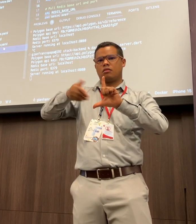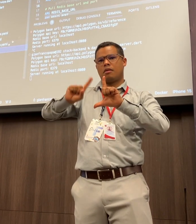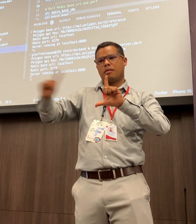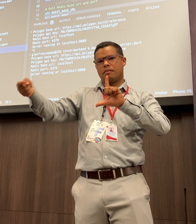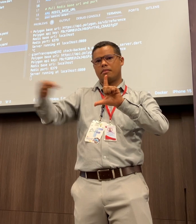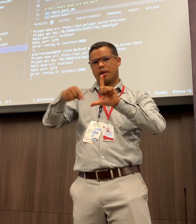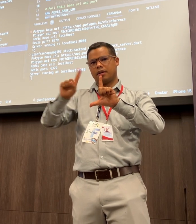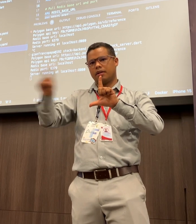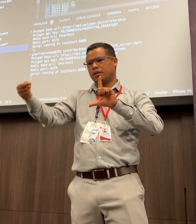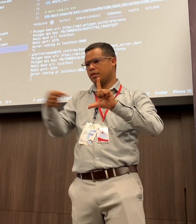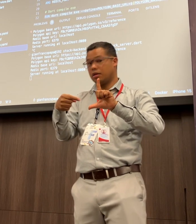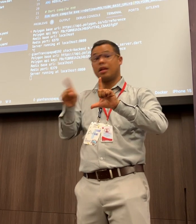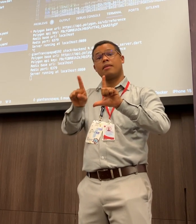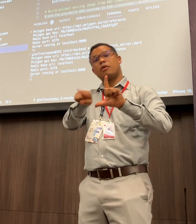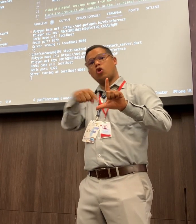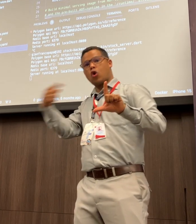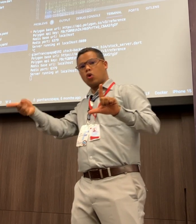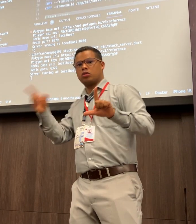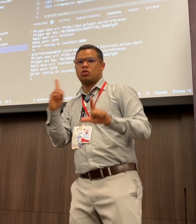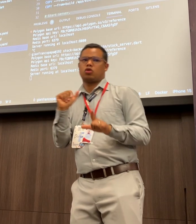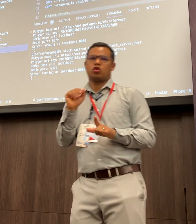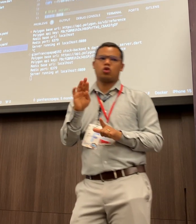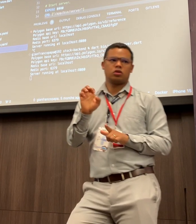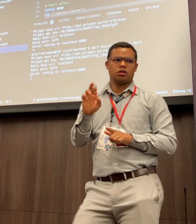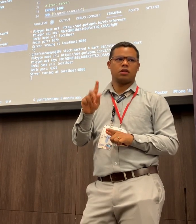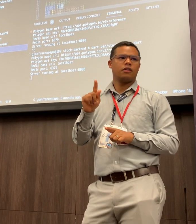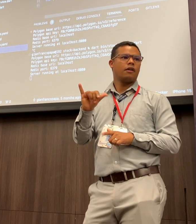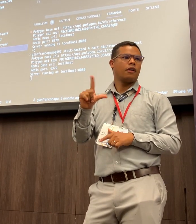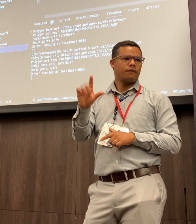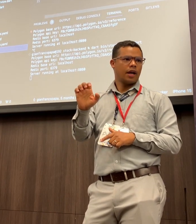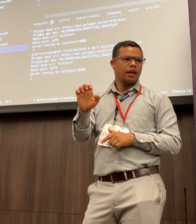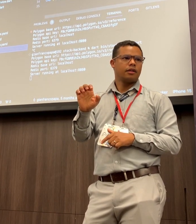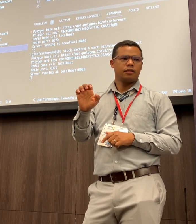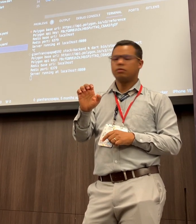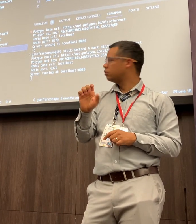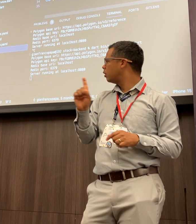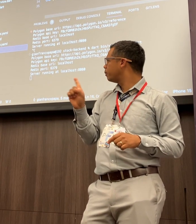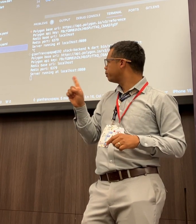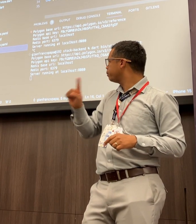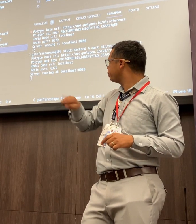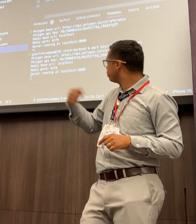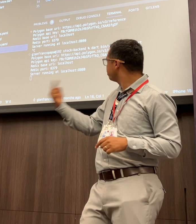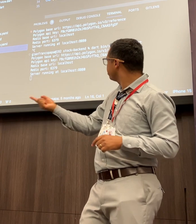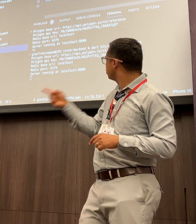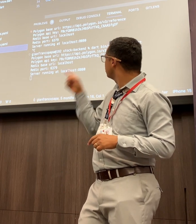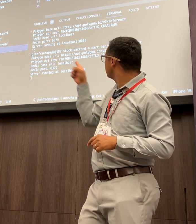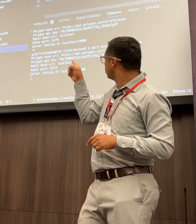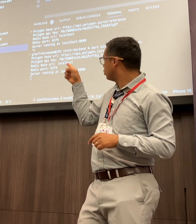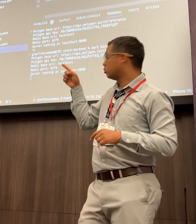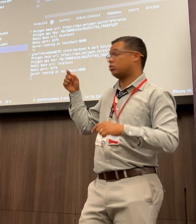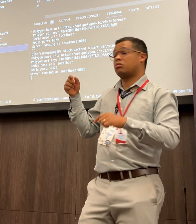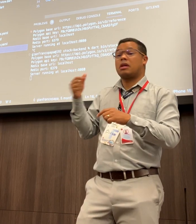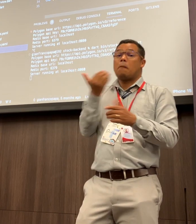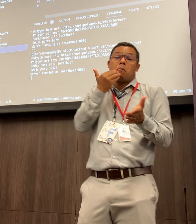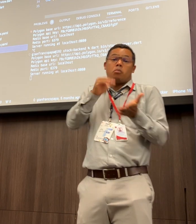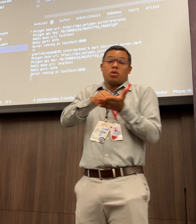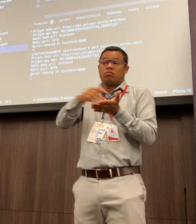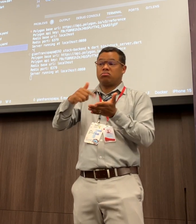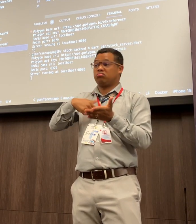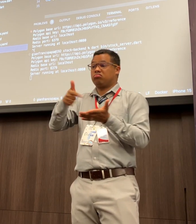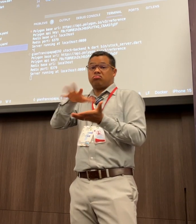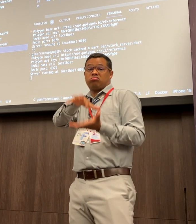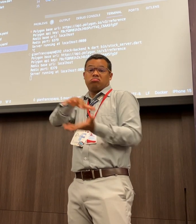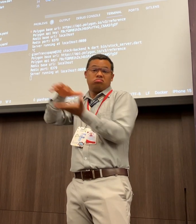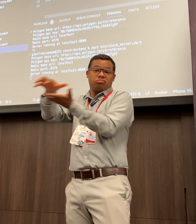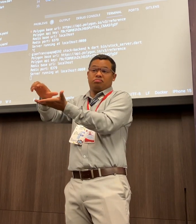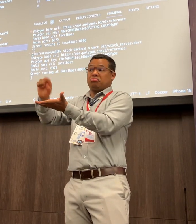un Dockerfile por una cuestión de lo que les decía, que tenemos que al final del día proveerle esto a Google Cloud Run, y